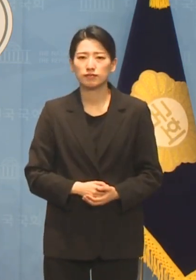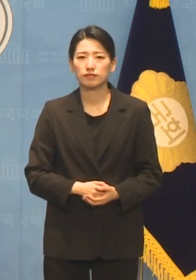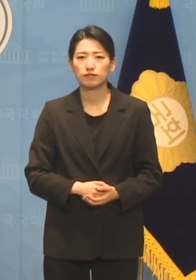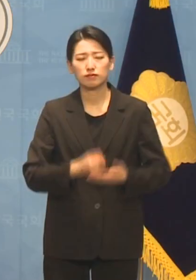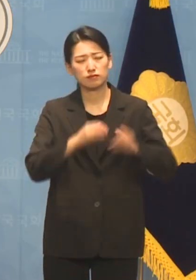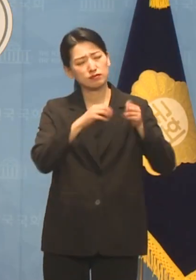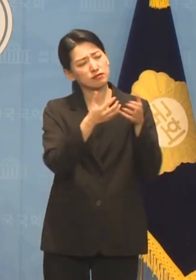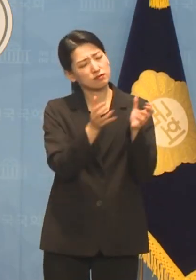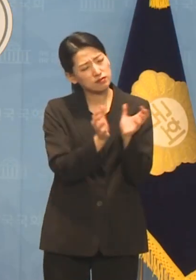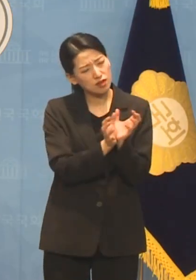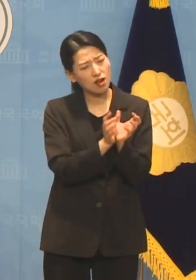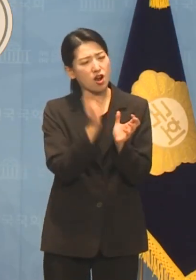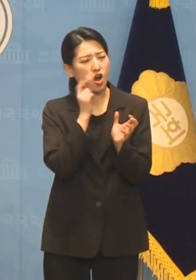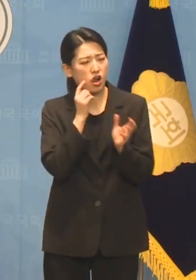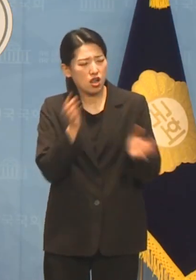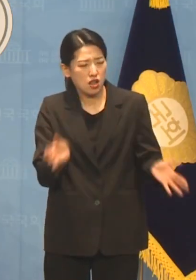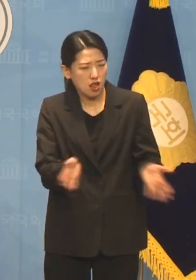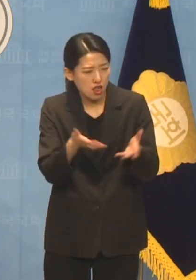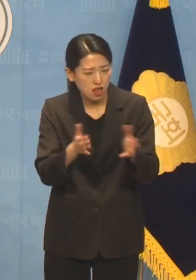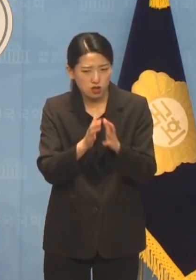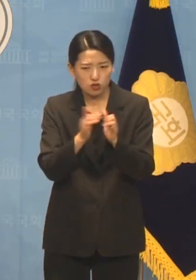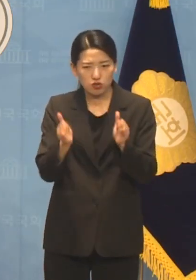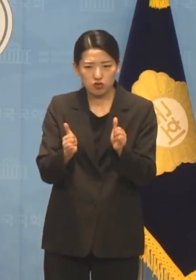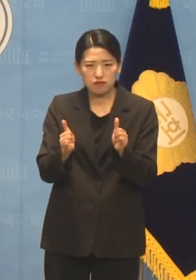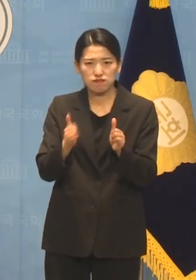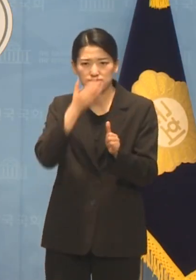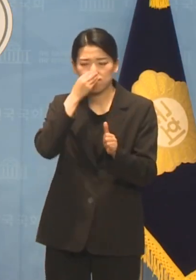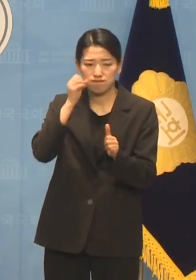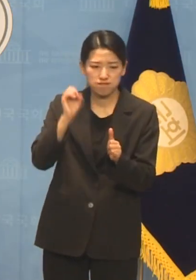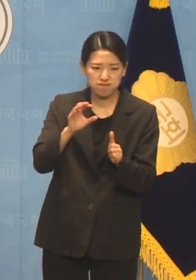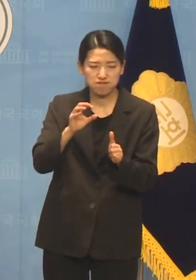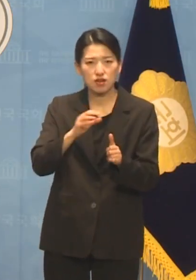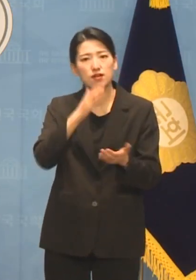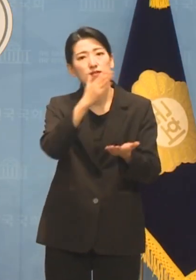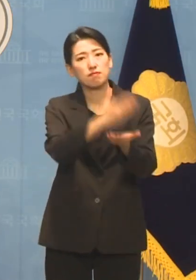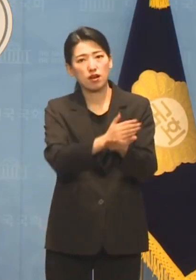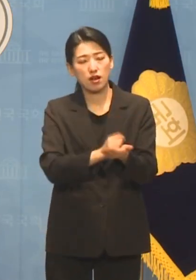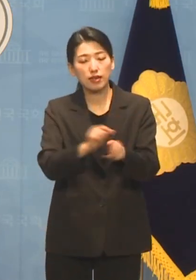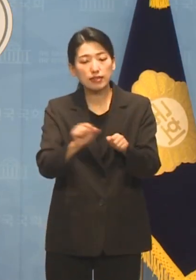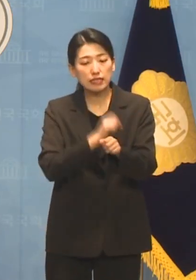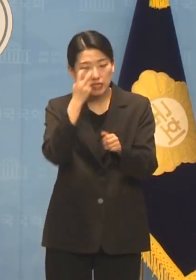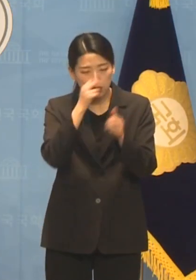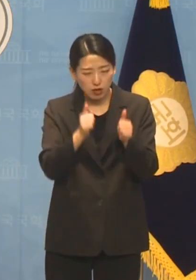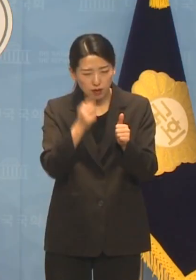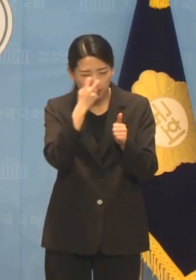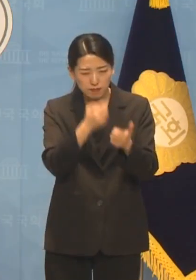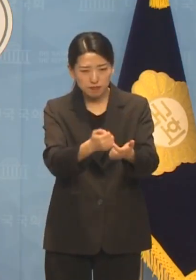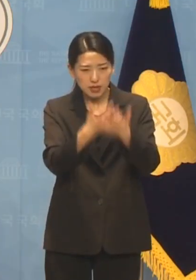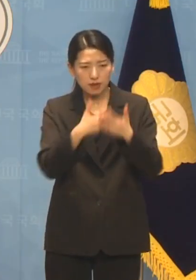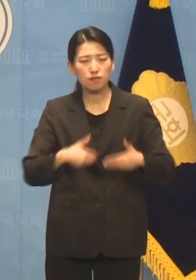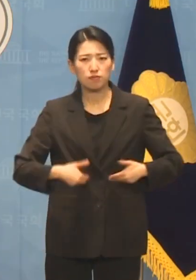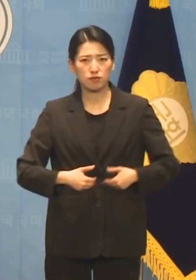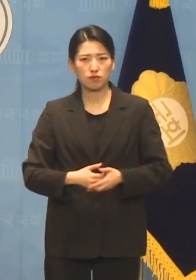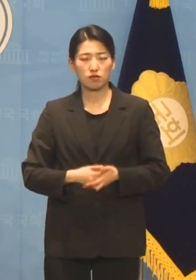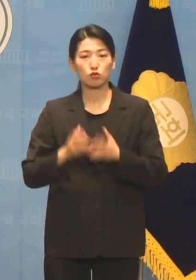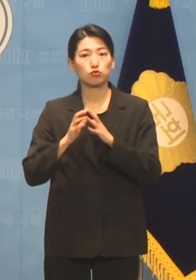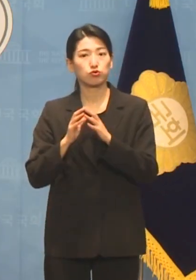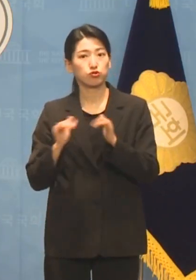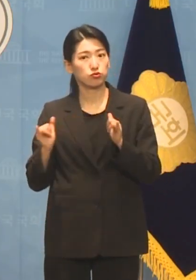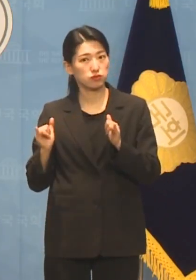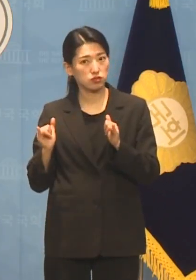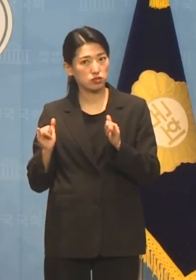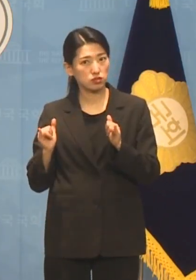거짓 선동과 물타기로 국민을 기만하지 말고 특검을 통해 진실을 밝혀야 됩니다. 국민은 더